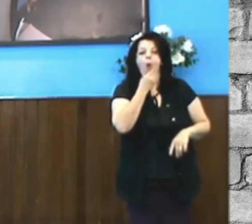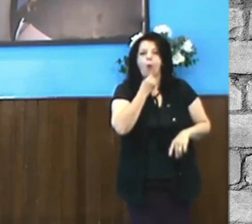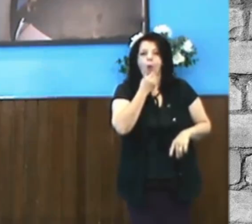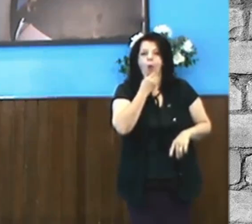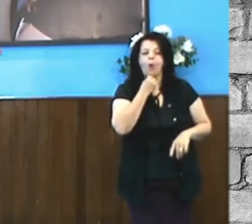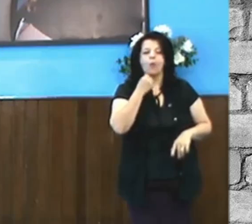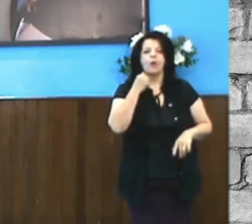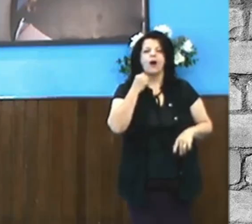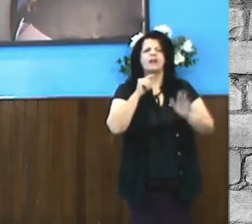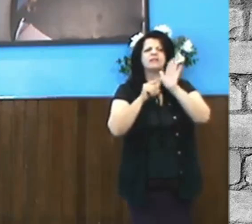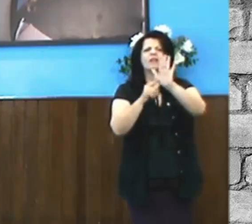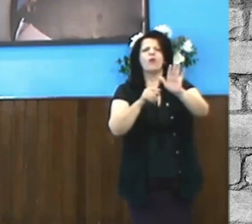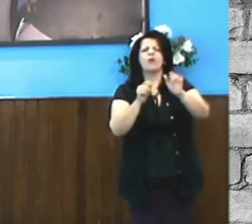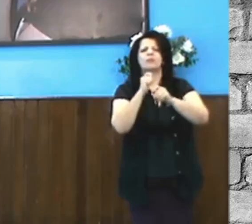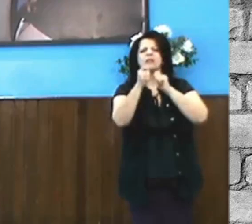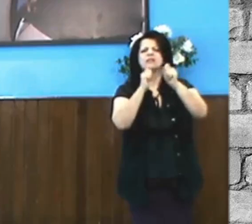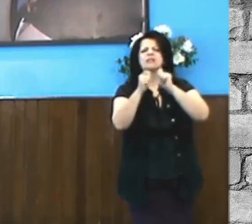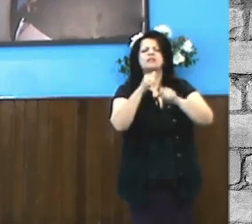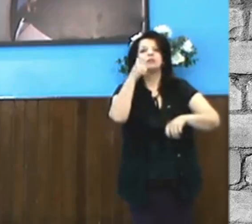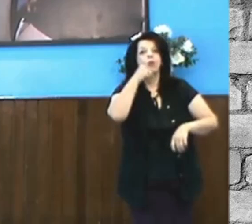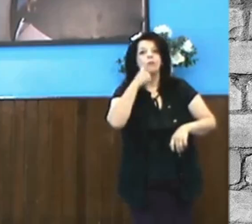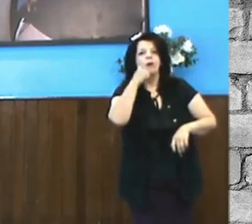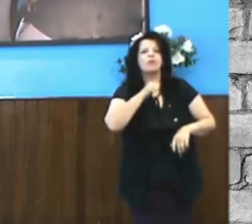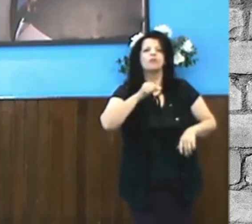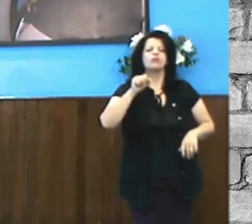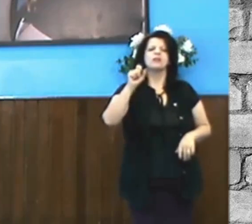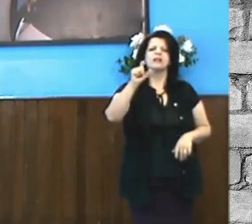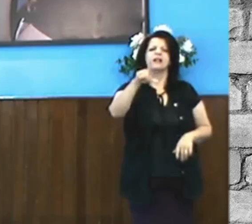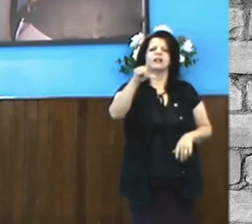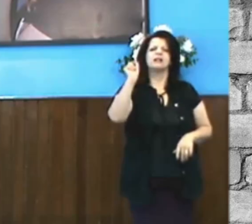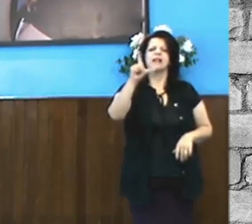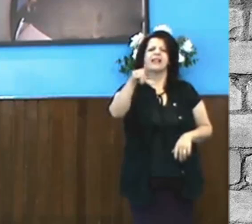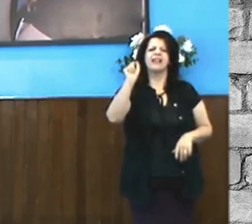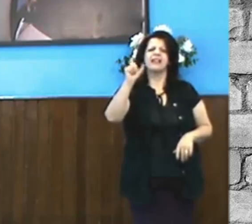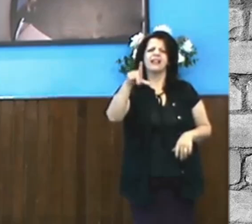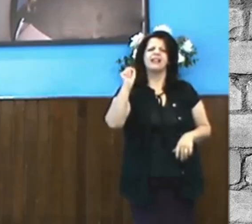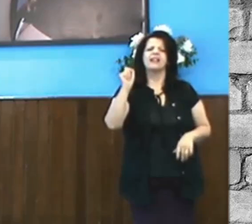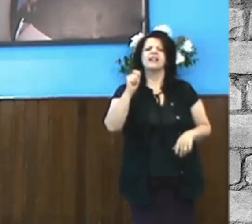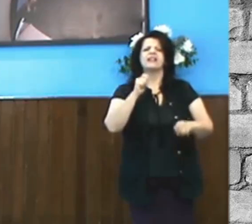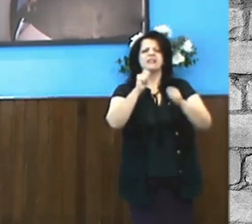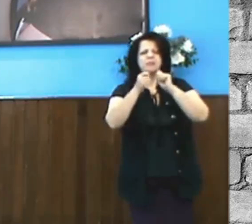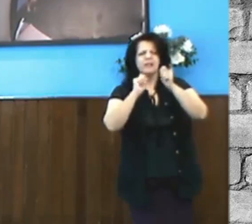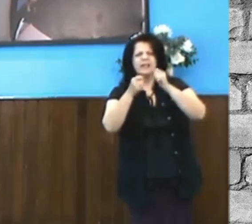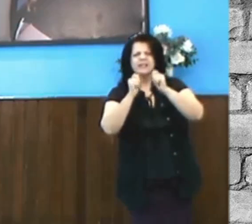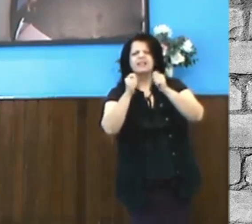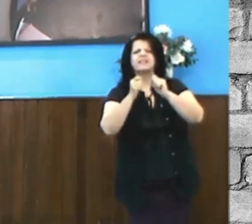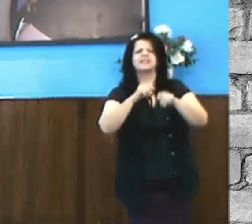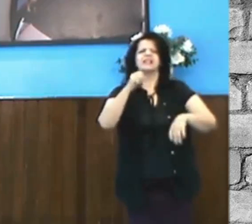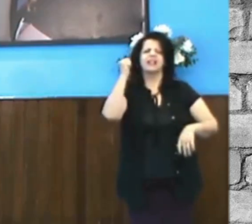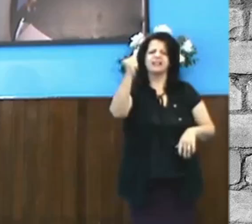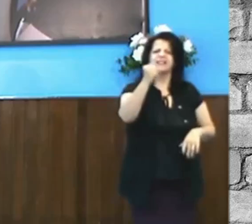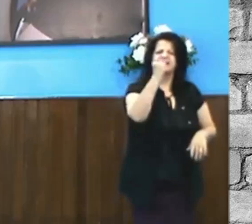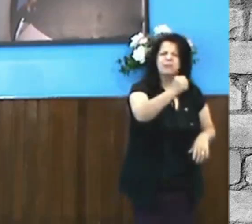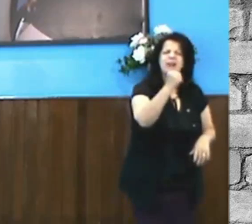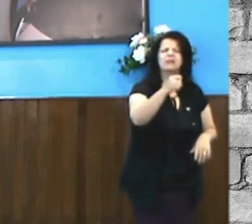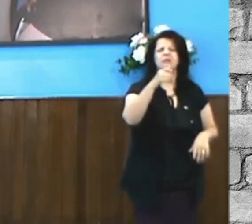presa, e houve um grande debate essa semana sobre como nós deveríamos, como cristãos, nos comportar com relação a ela. O que eu quero